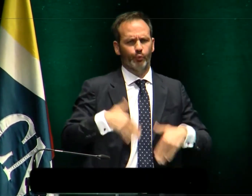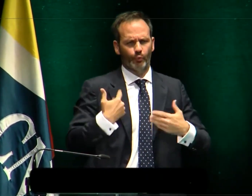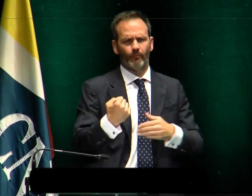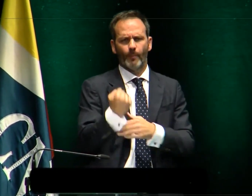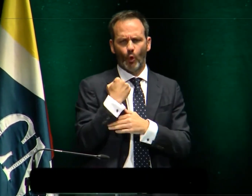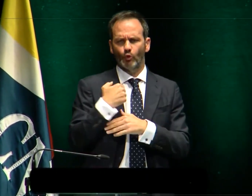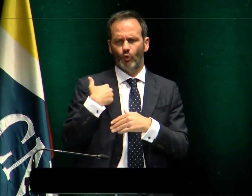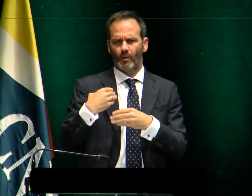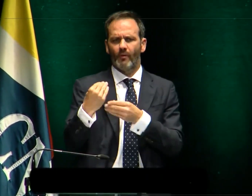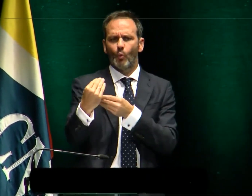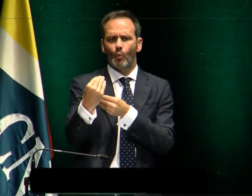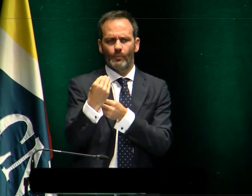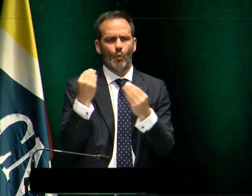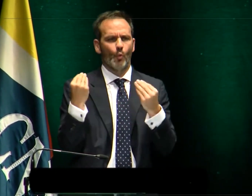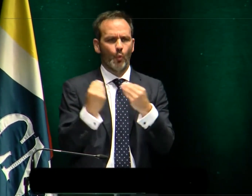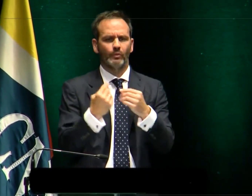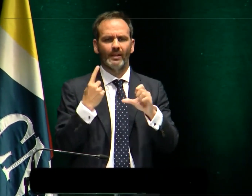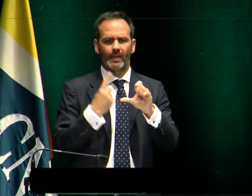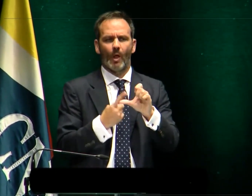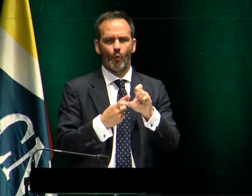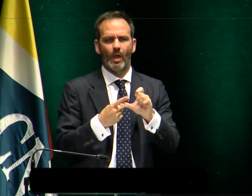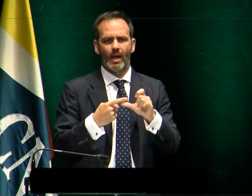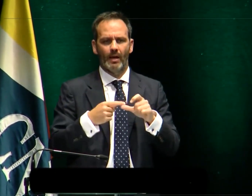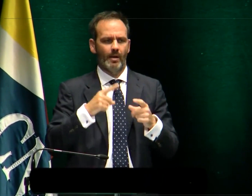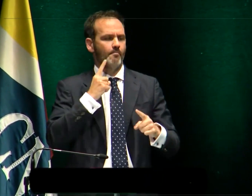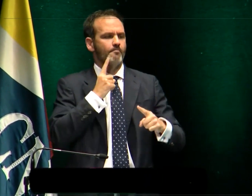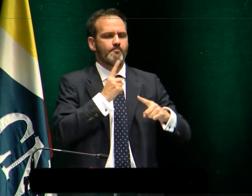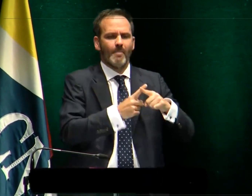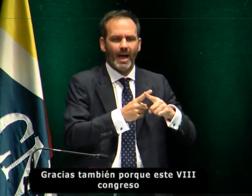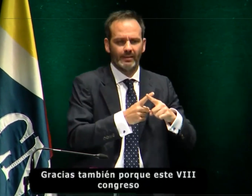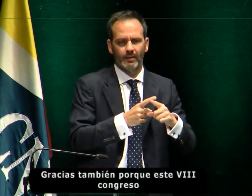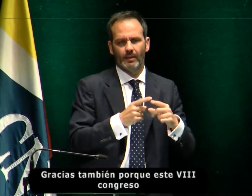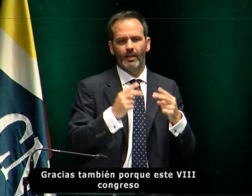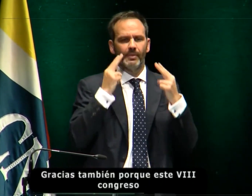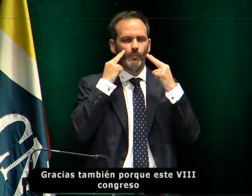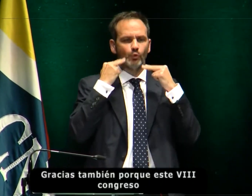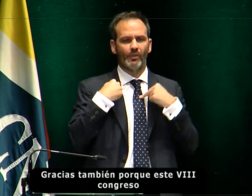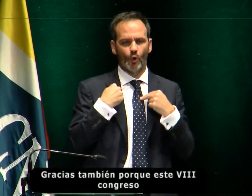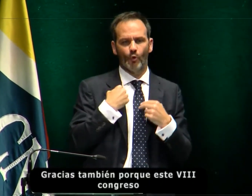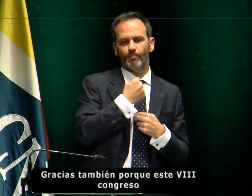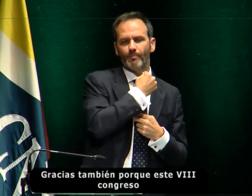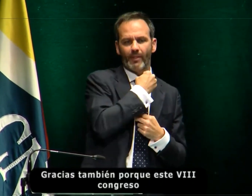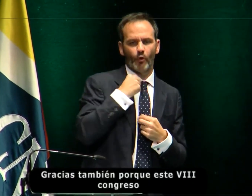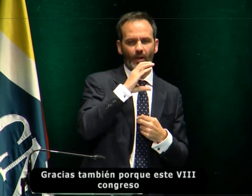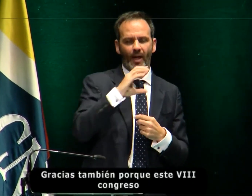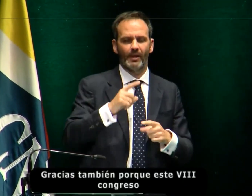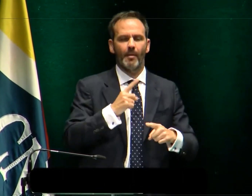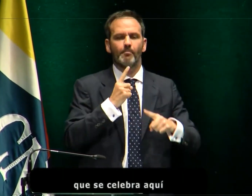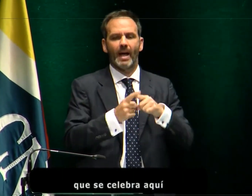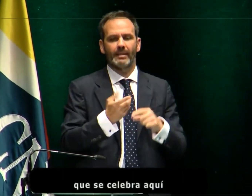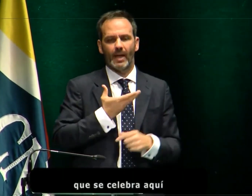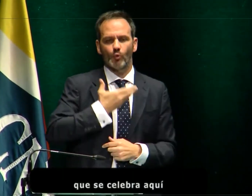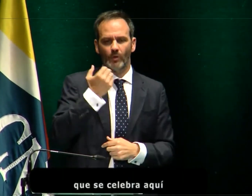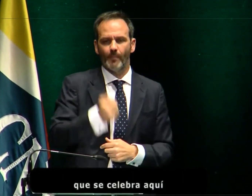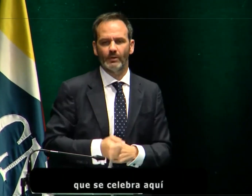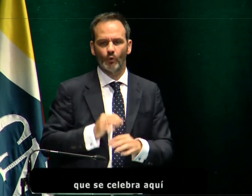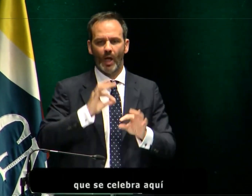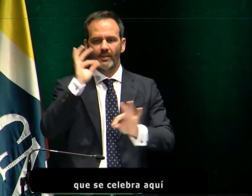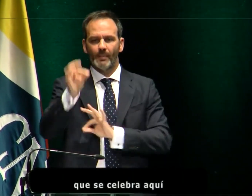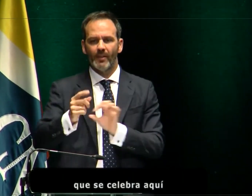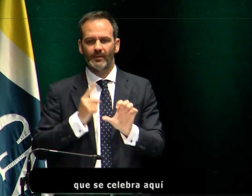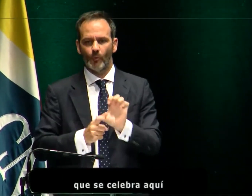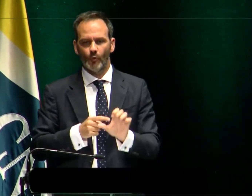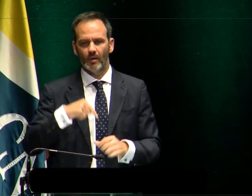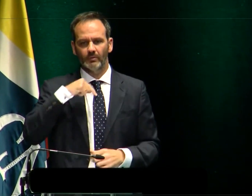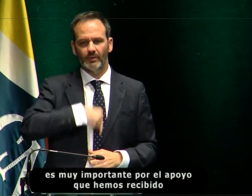aquí para nosotros es un apoyo, el que hemos recibido, muy importante de parte de las instituciones. Es un apoyo que hemos recibido también de